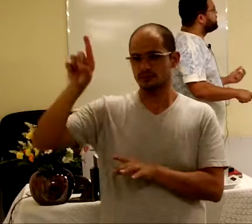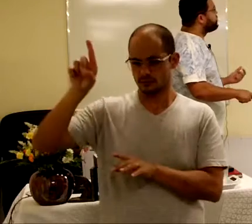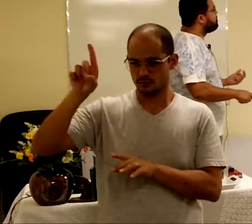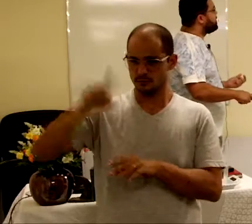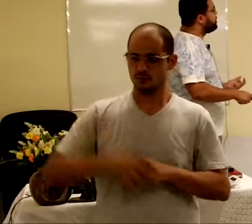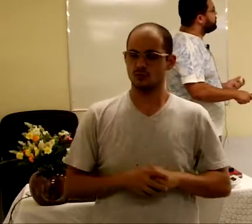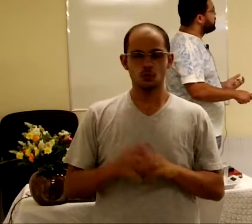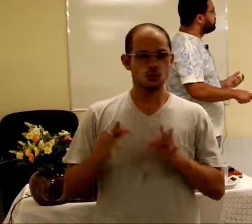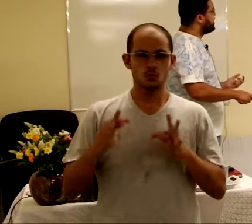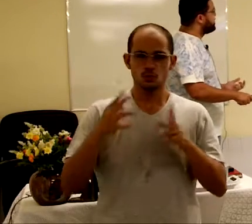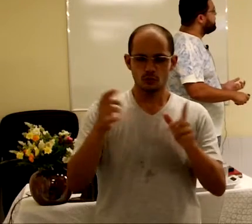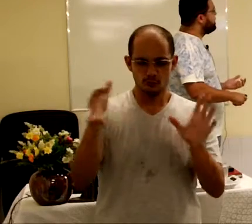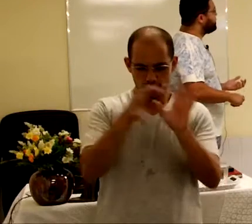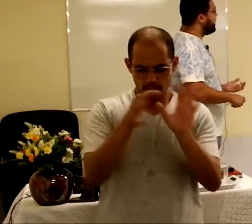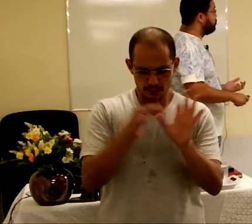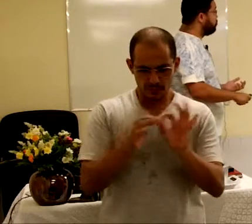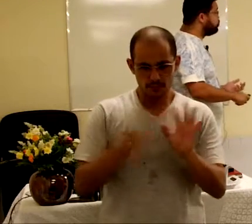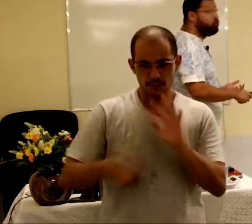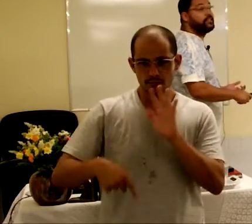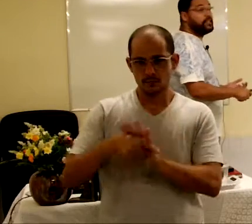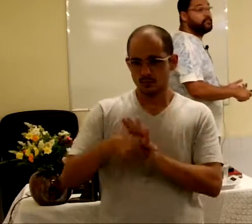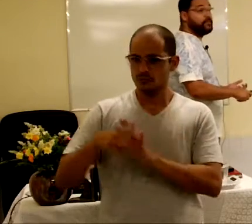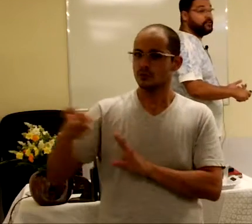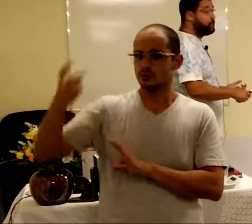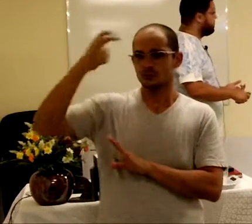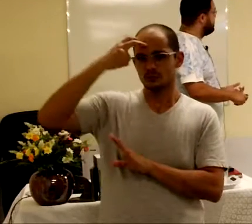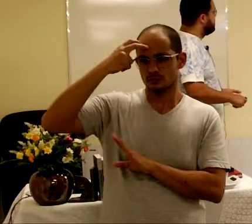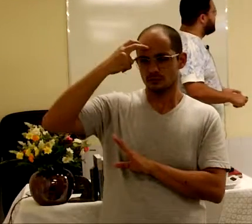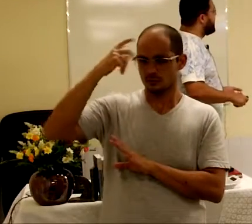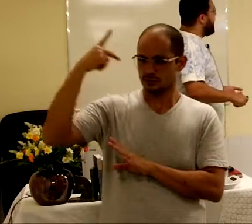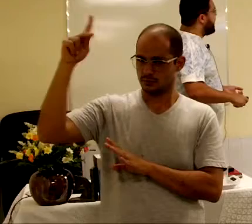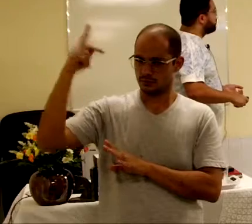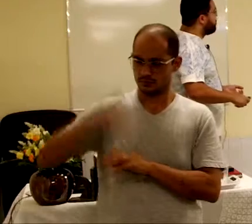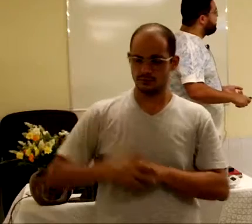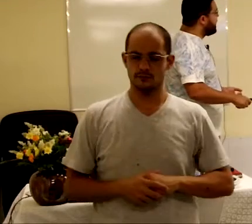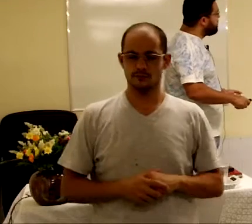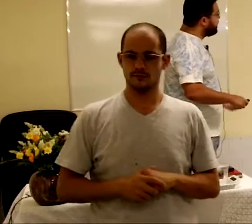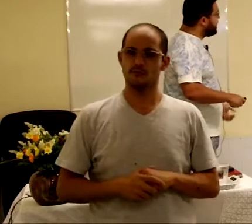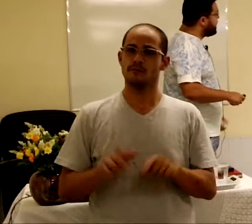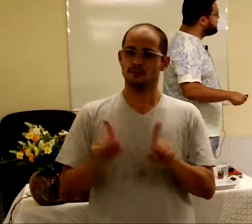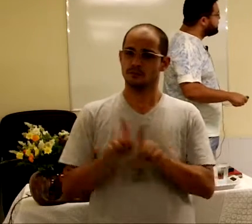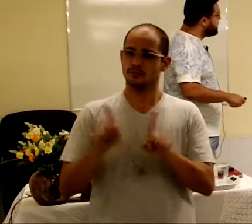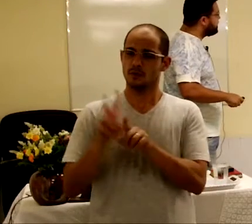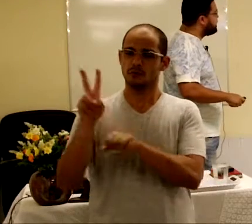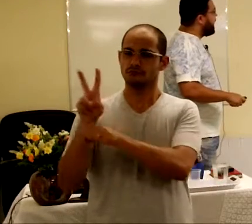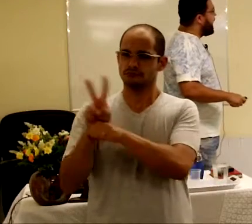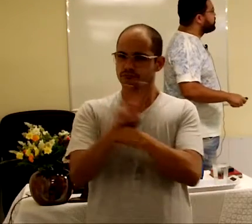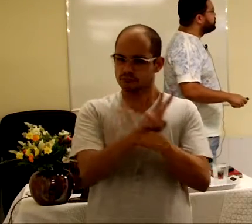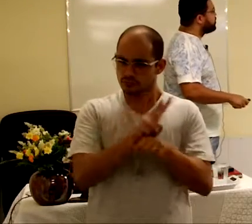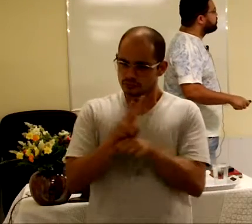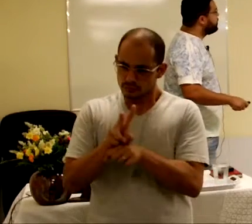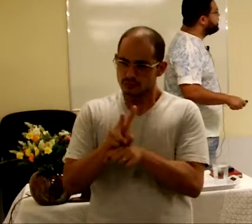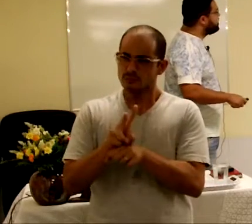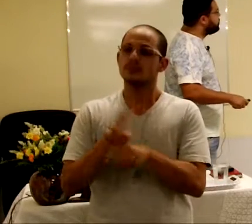Tudo está submetido à sua ação inteligente. Tudo está submetido à sua previdência, à